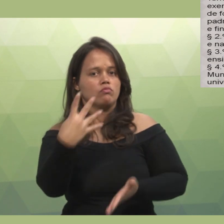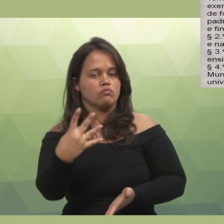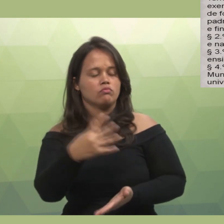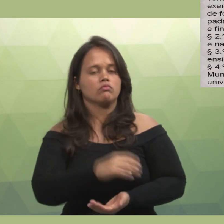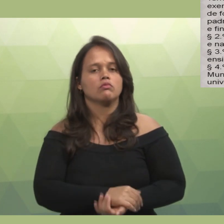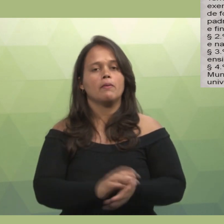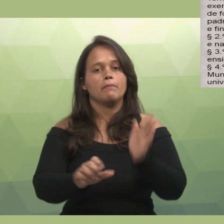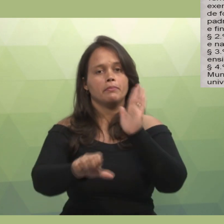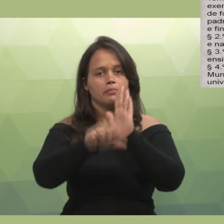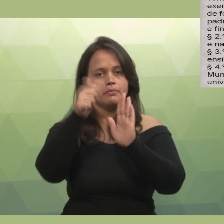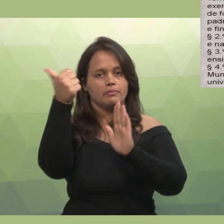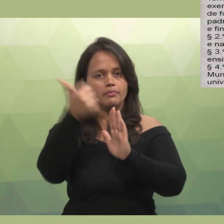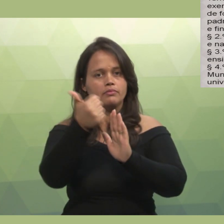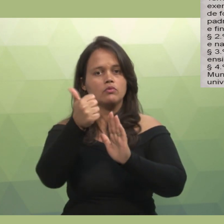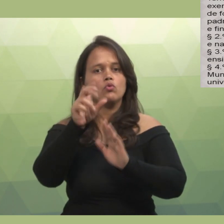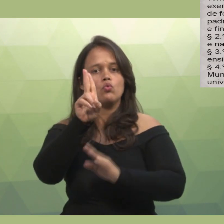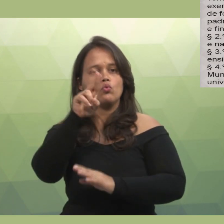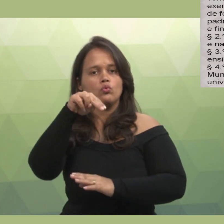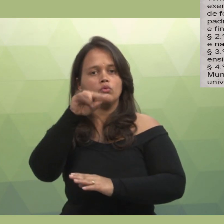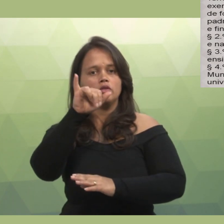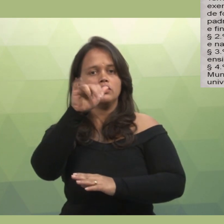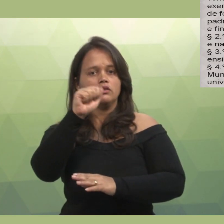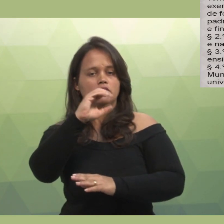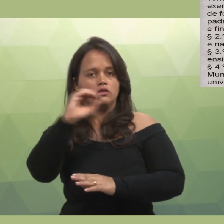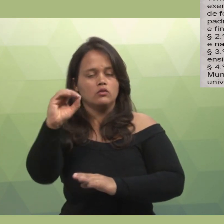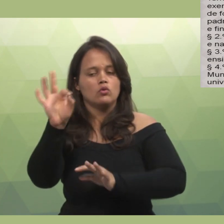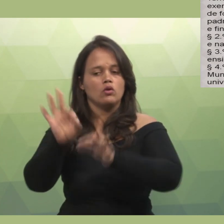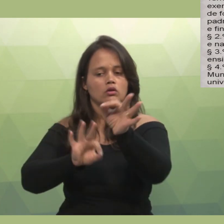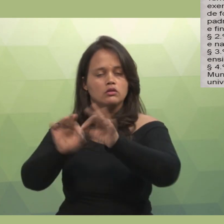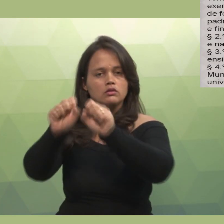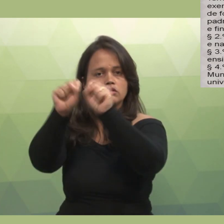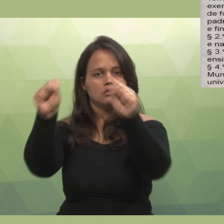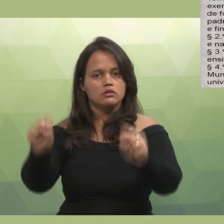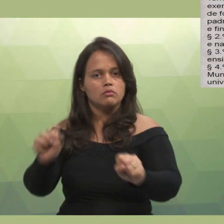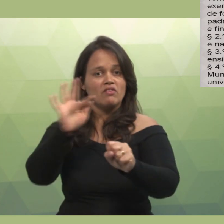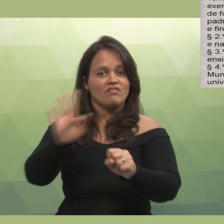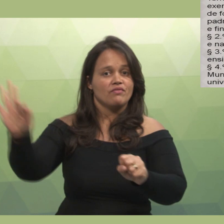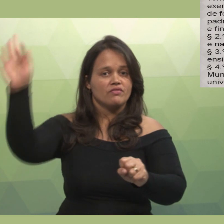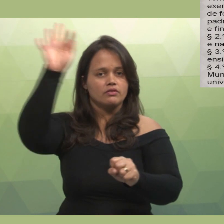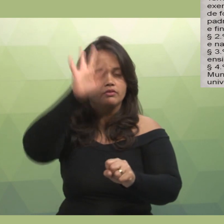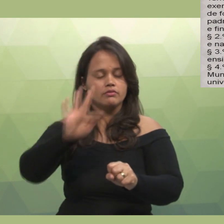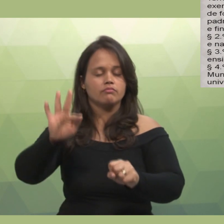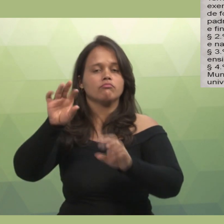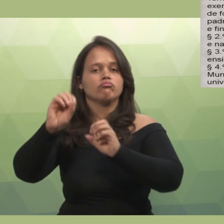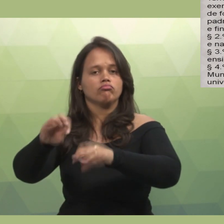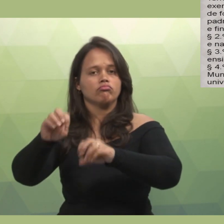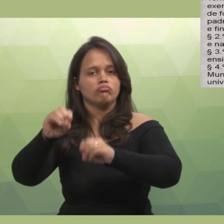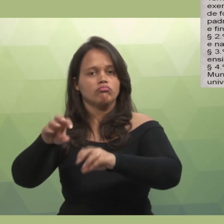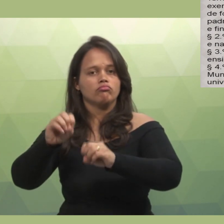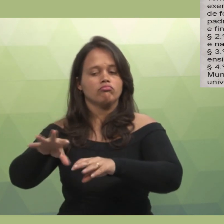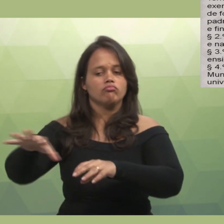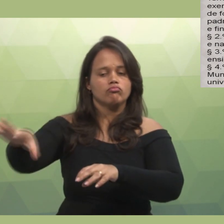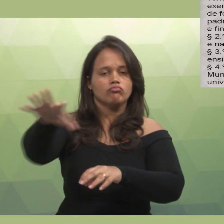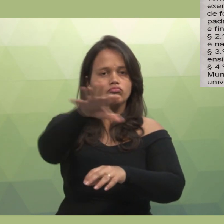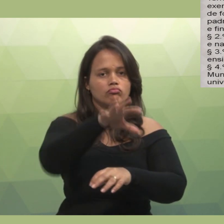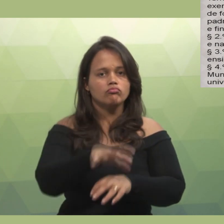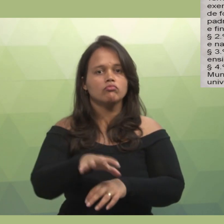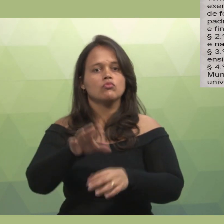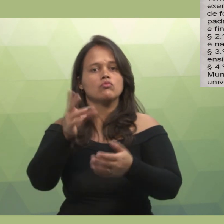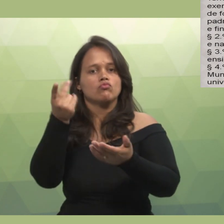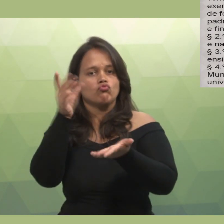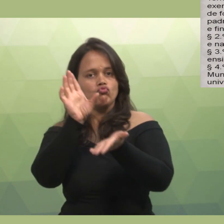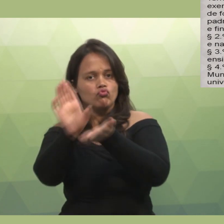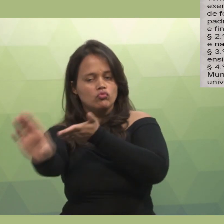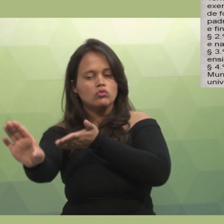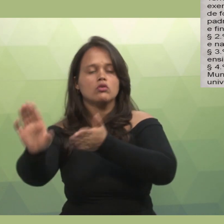Primeiro, a União organizará o Sistema Federal de Ensino e dos territórios, financiará as instituições de ensino